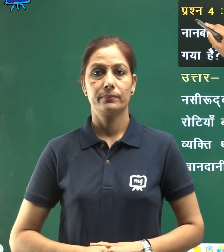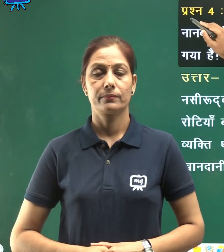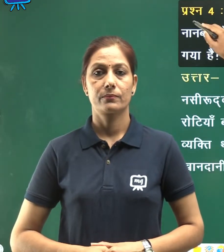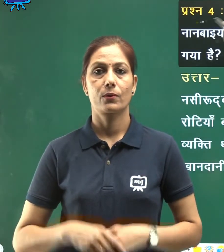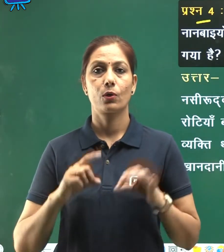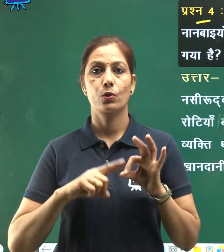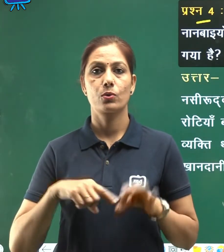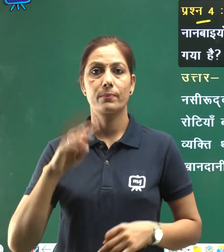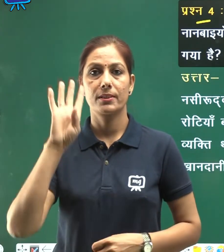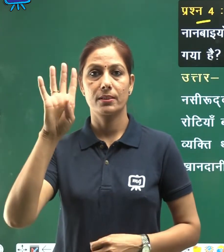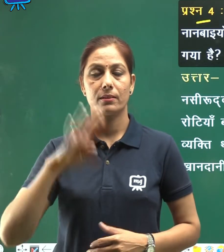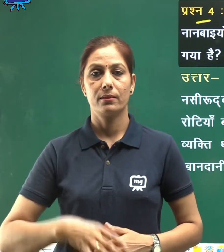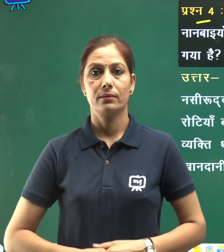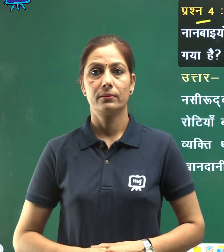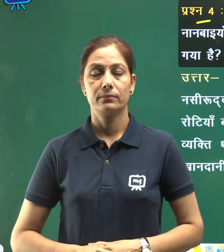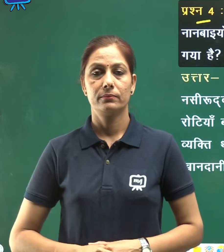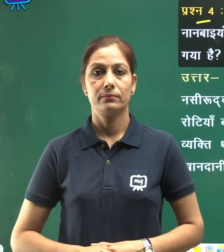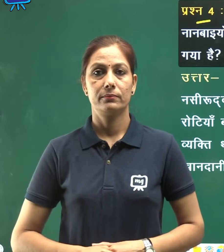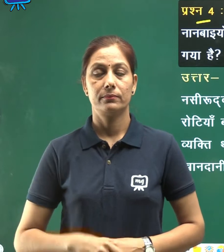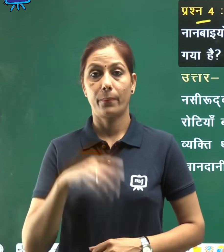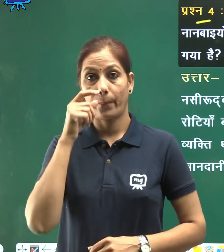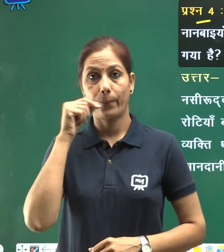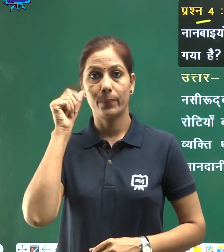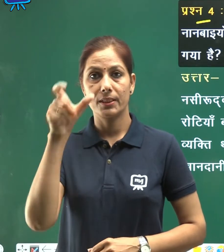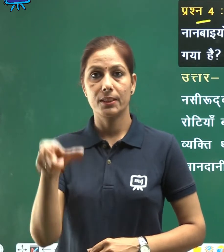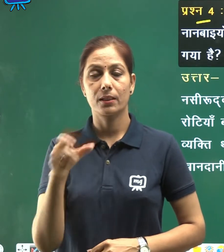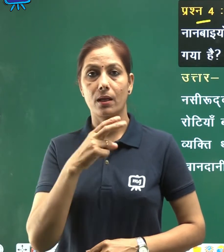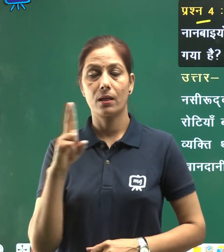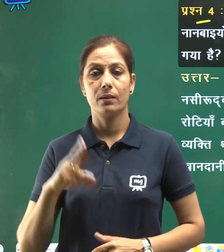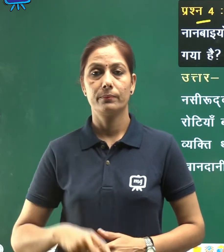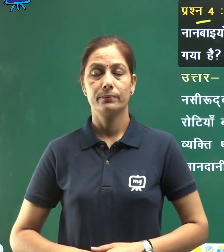प्रश्न 4, मियां नसीरुद्दीन को